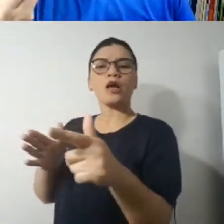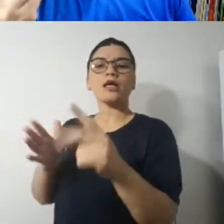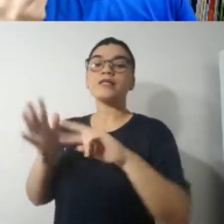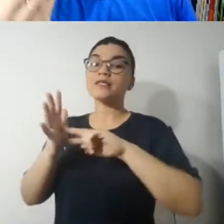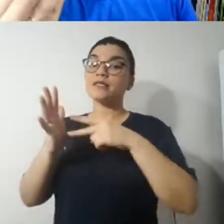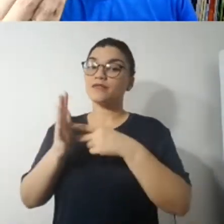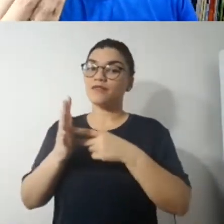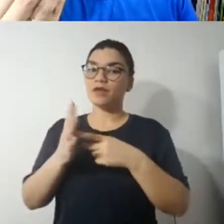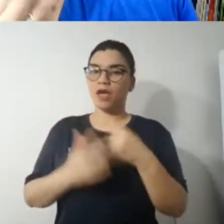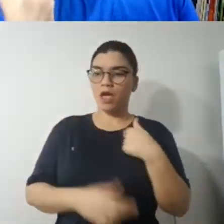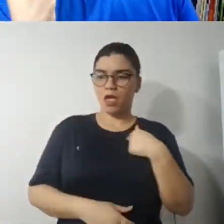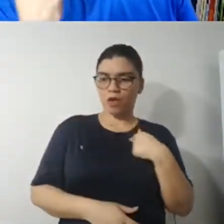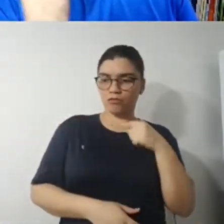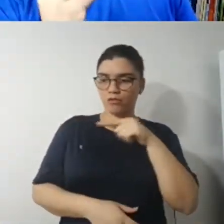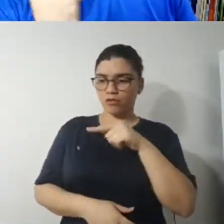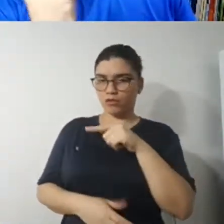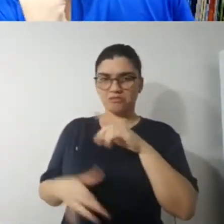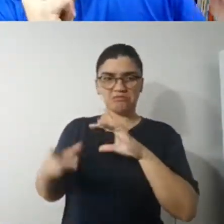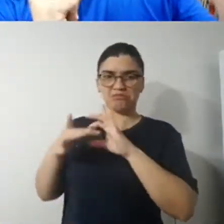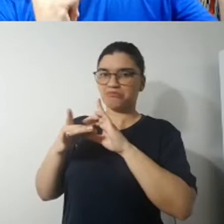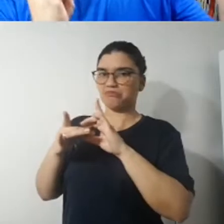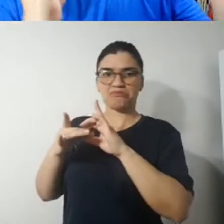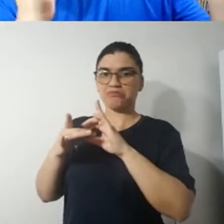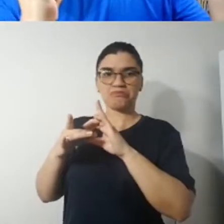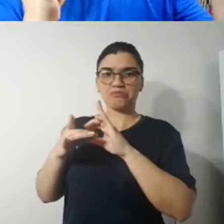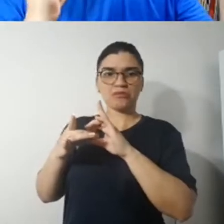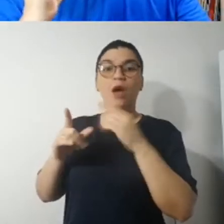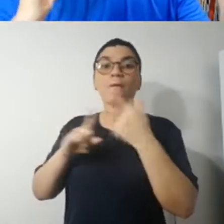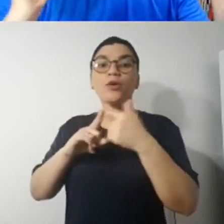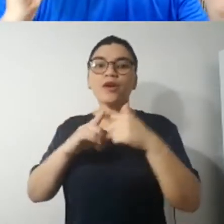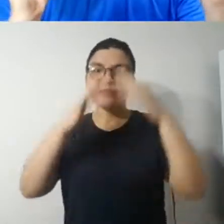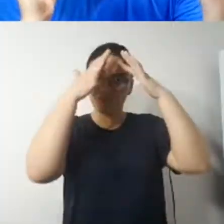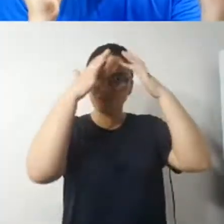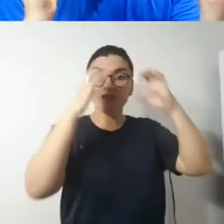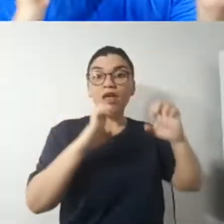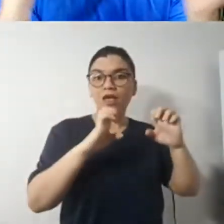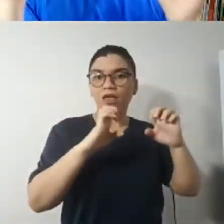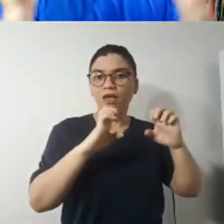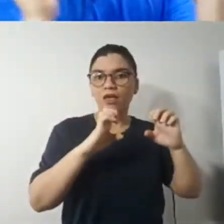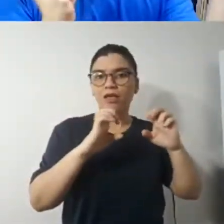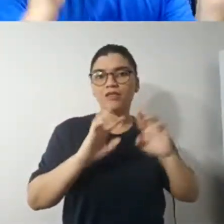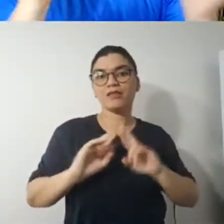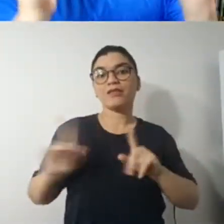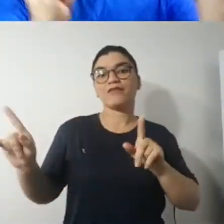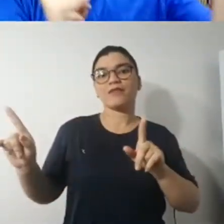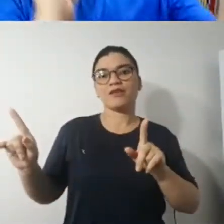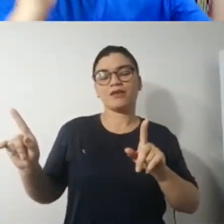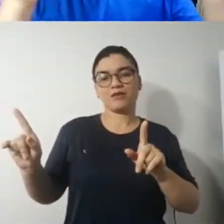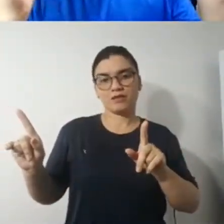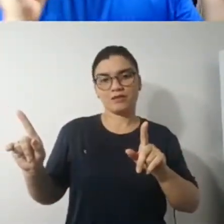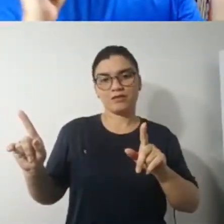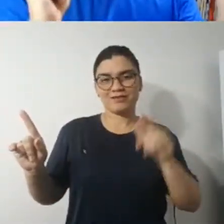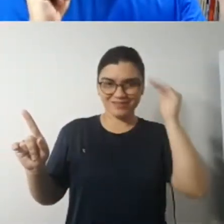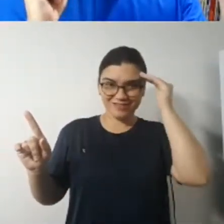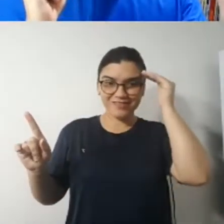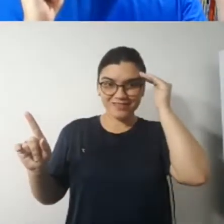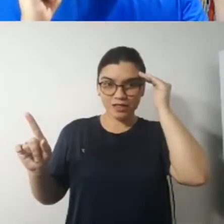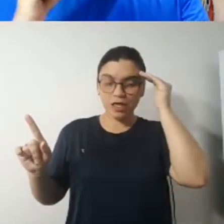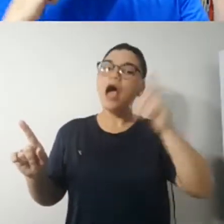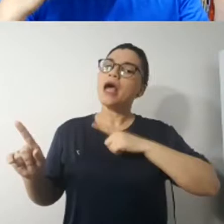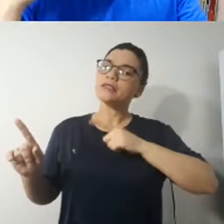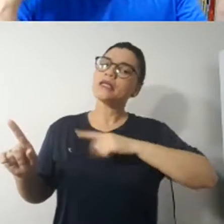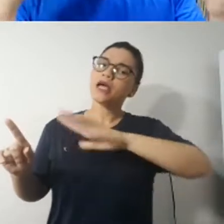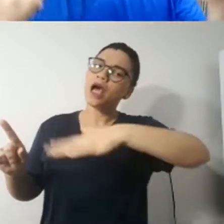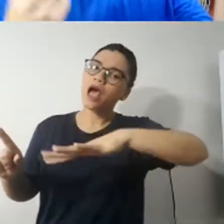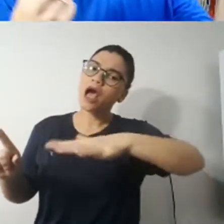da fé. No entanto, existem determinadas áreas da nossa vida que nós podemos discordar em alguns pontos. E